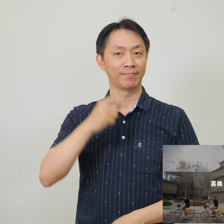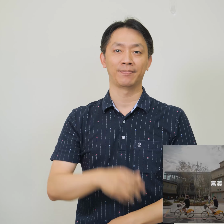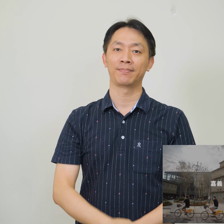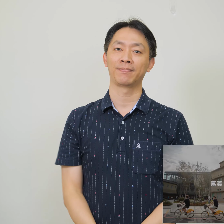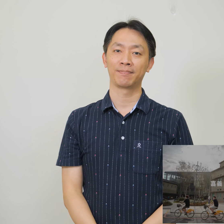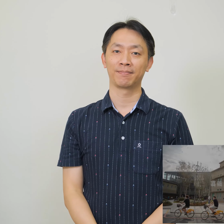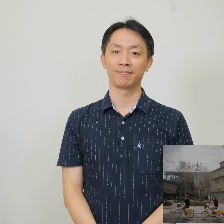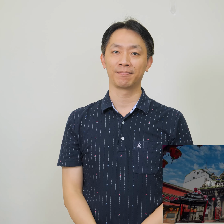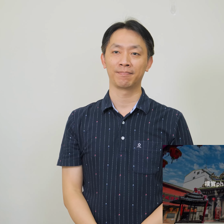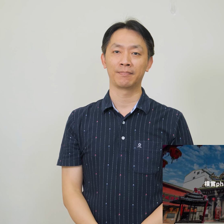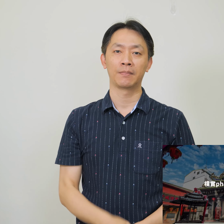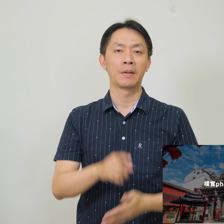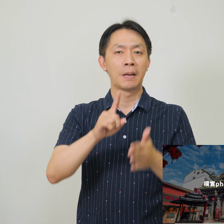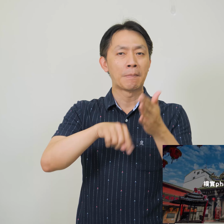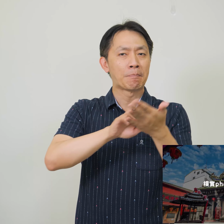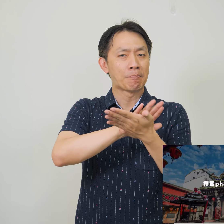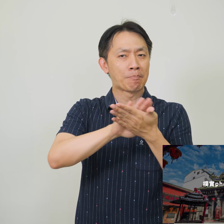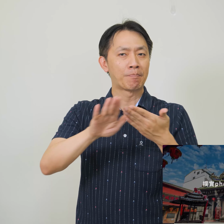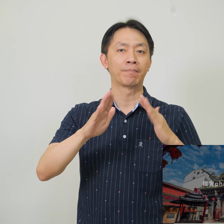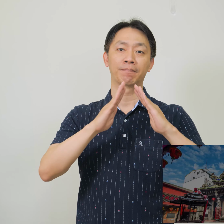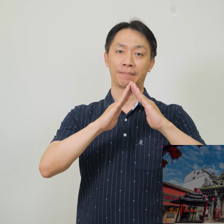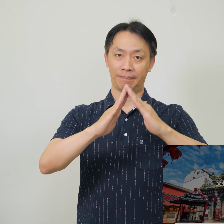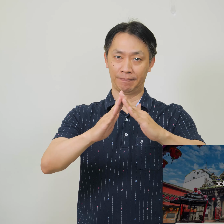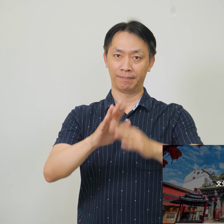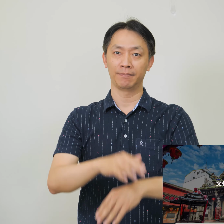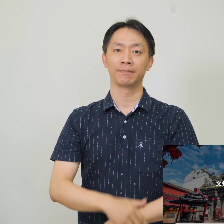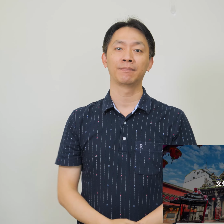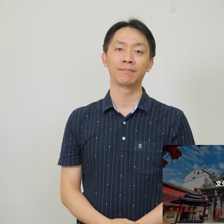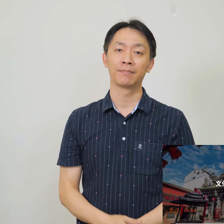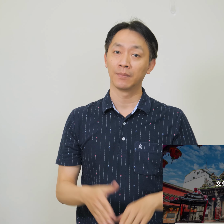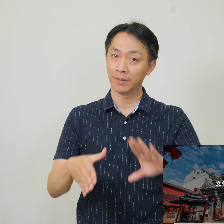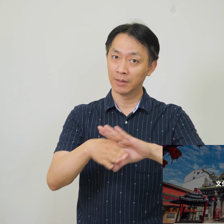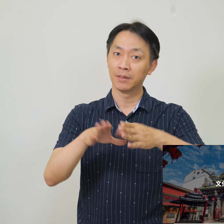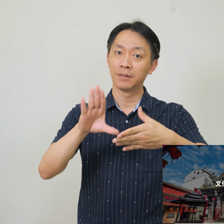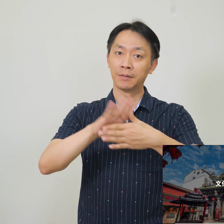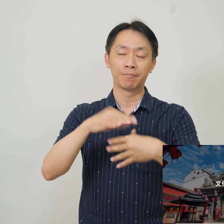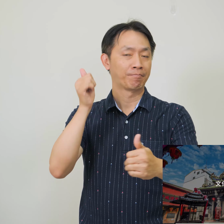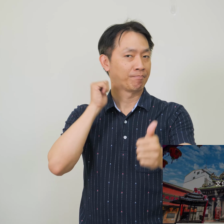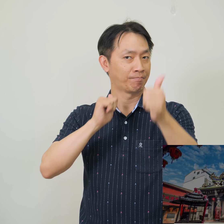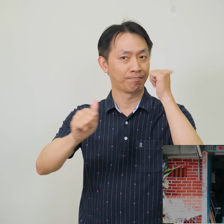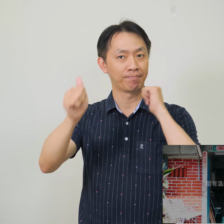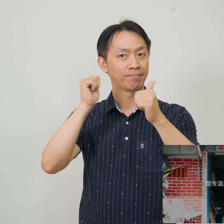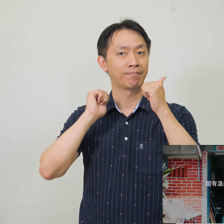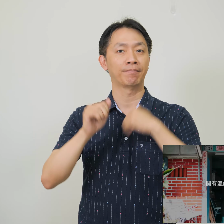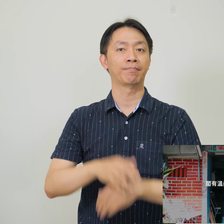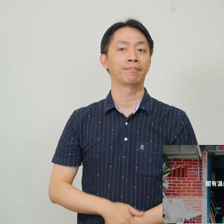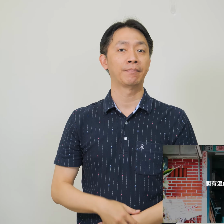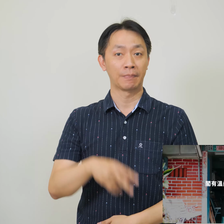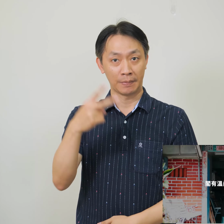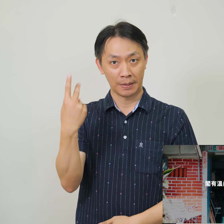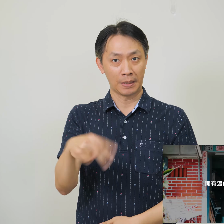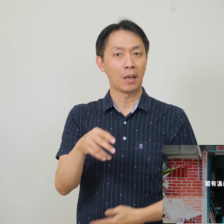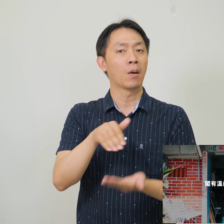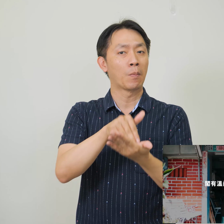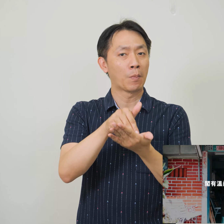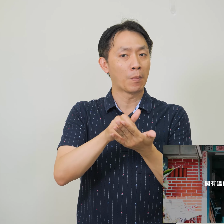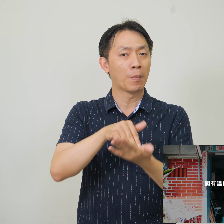味，朴实的城市，文化的记忆，阁有温柔